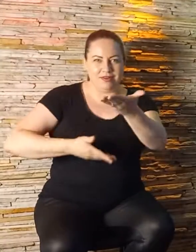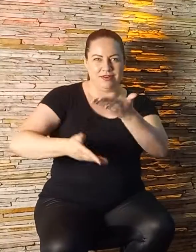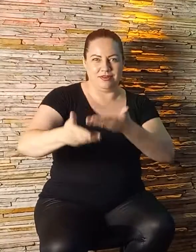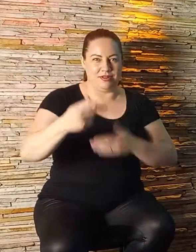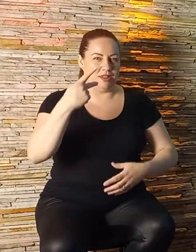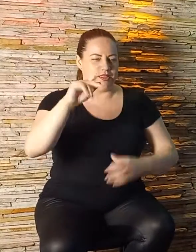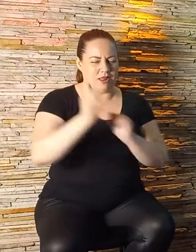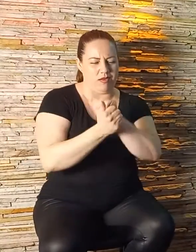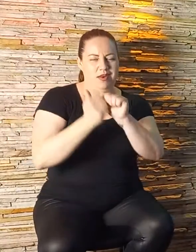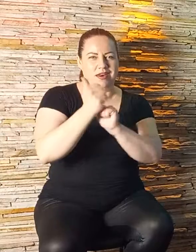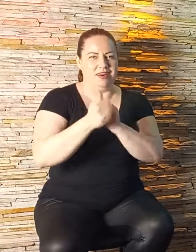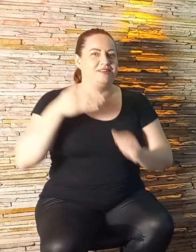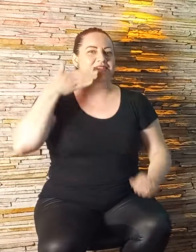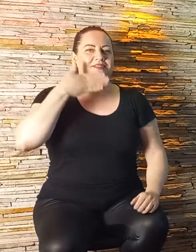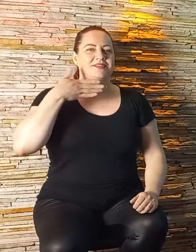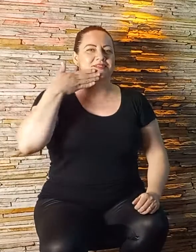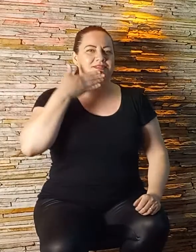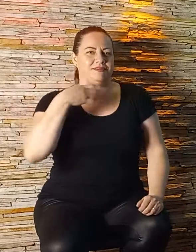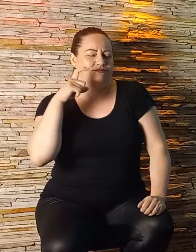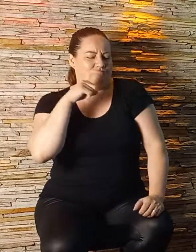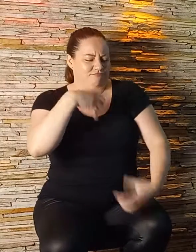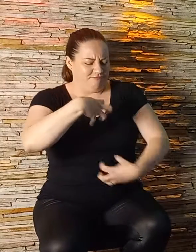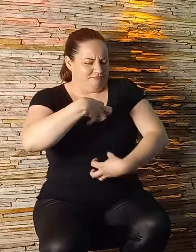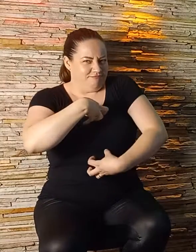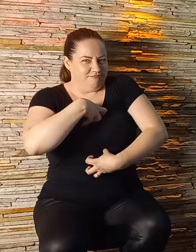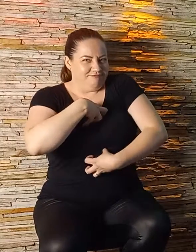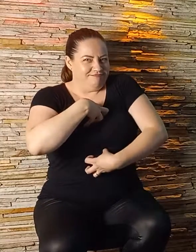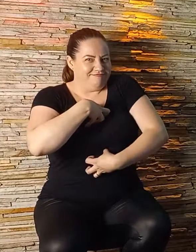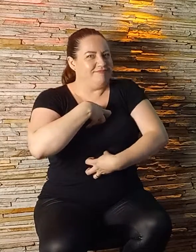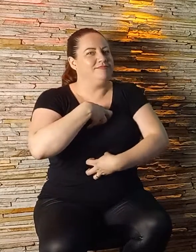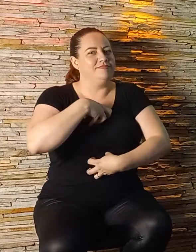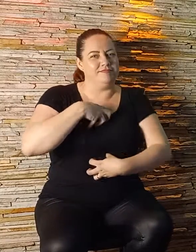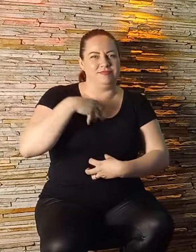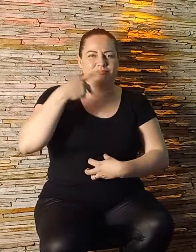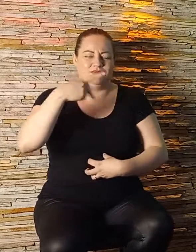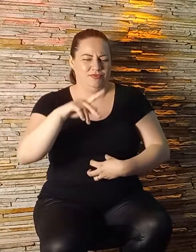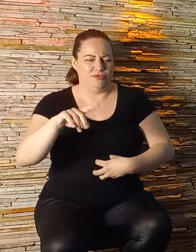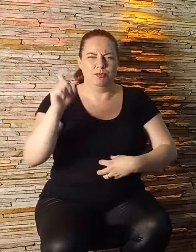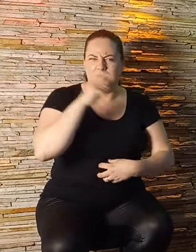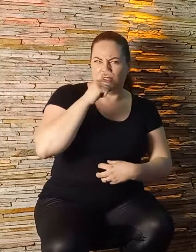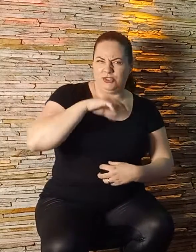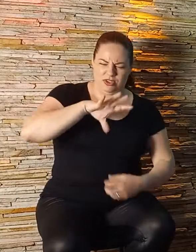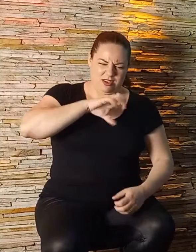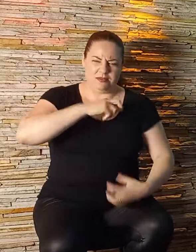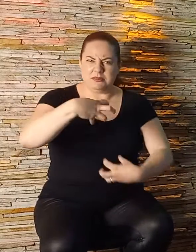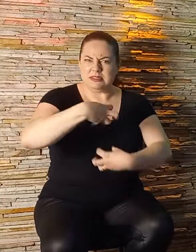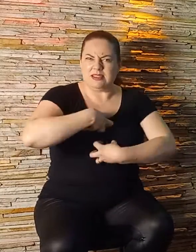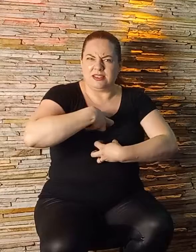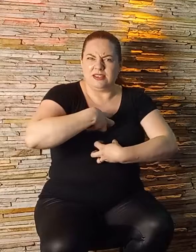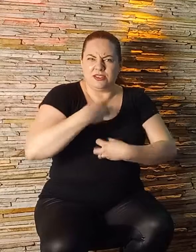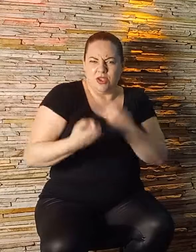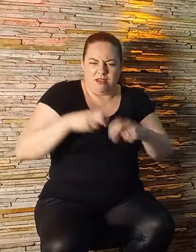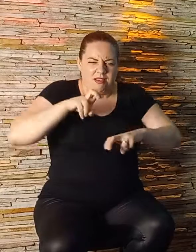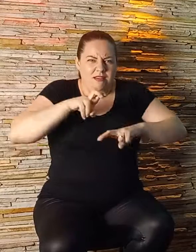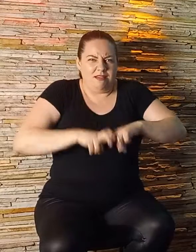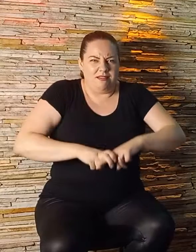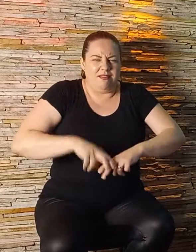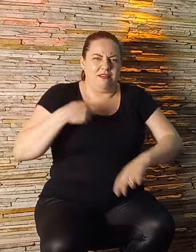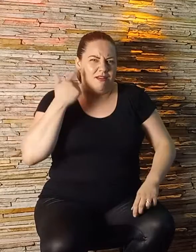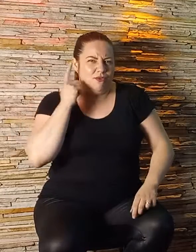do teu beijo doce Agridoce mente que tá com a gente do teu documento que me ama sei 110